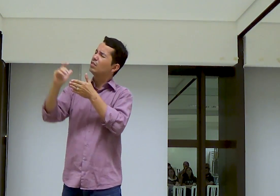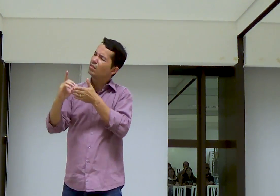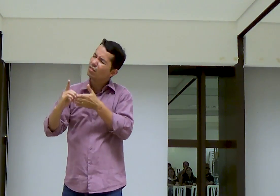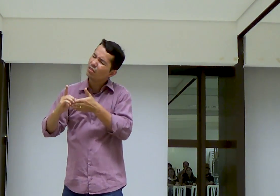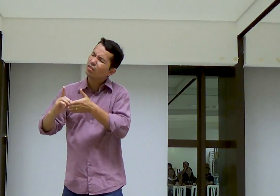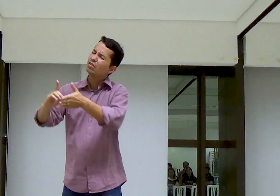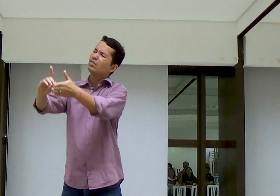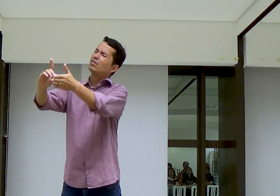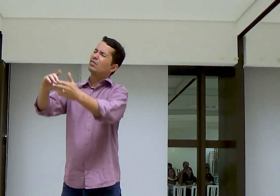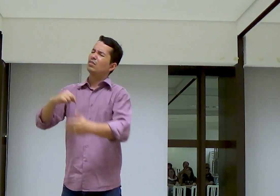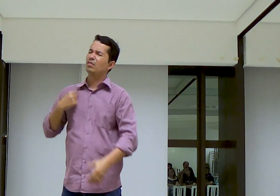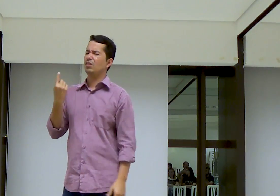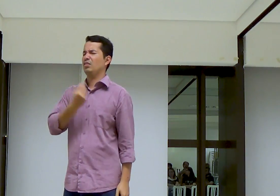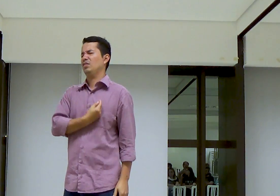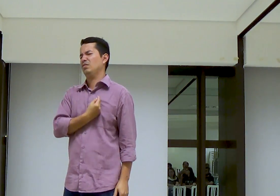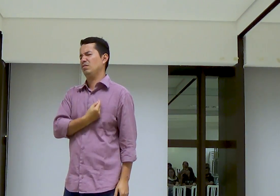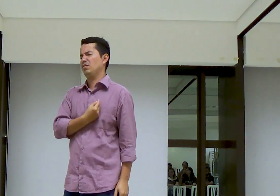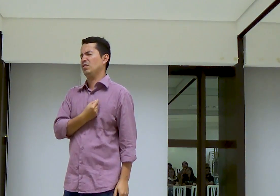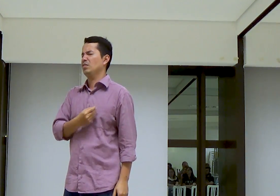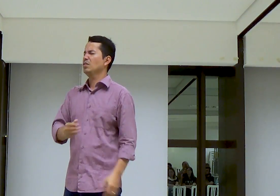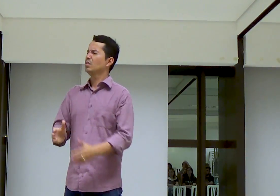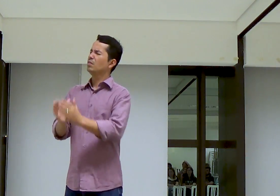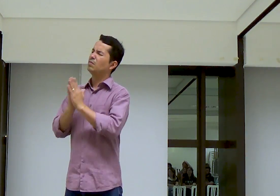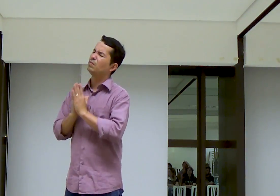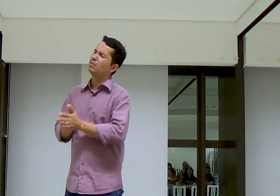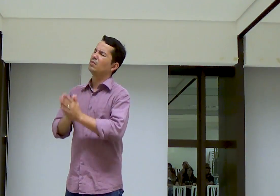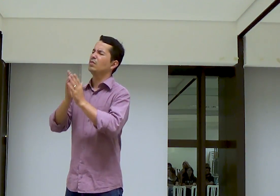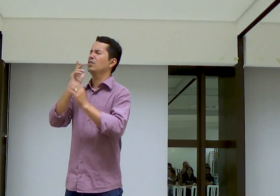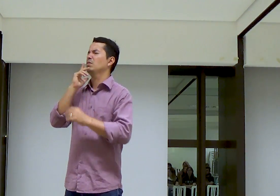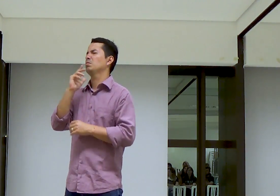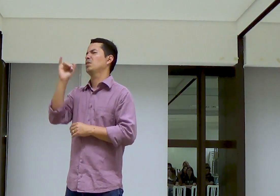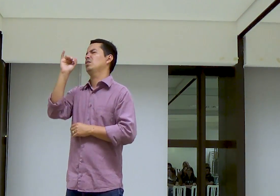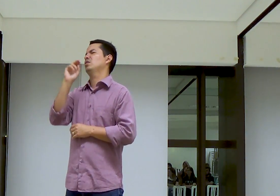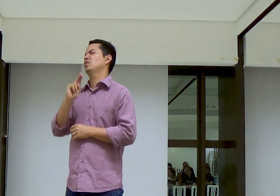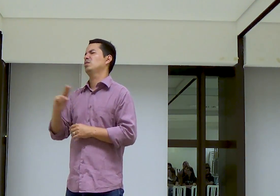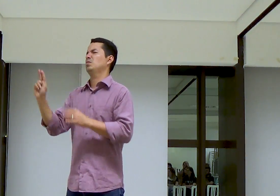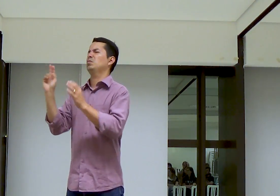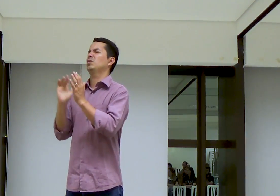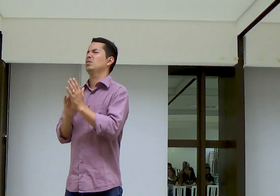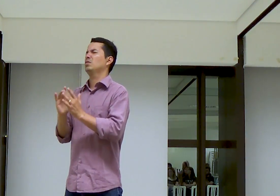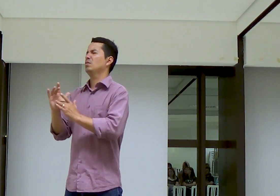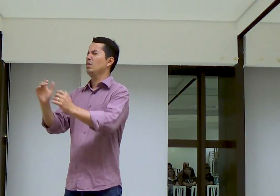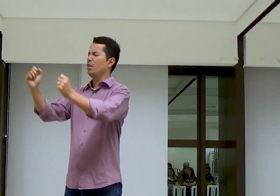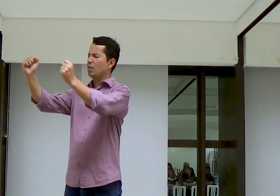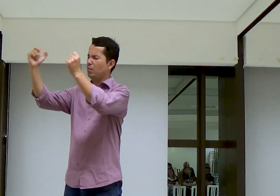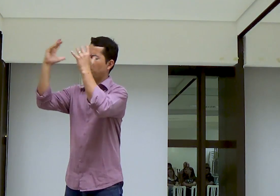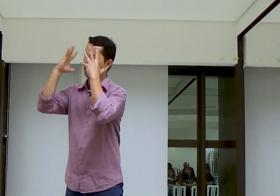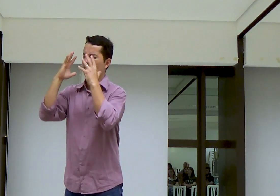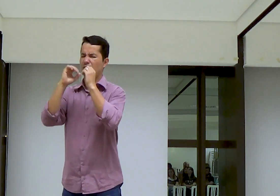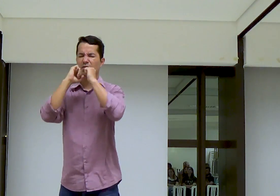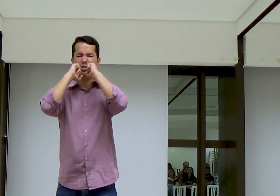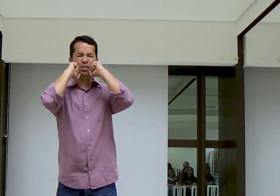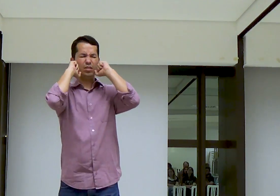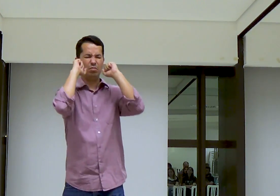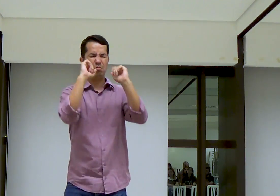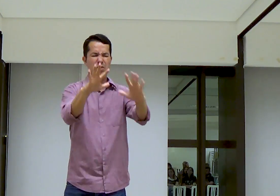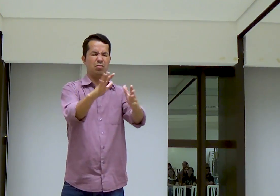responsáveis. E pedimos que o Senhor nos guie as nossas vidas. Pai, em nome de Jesus,